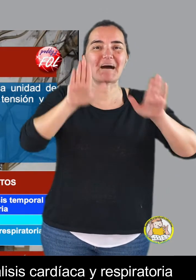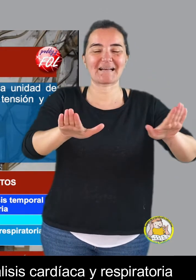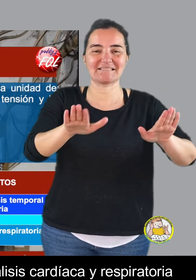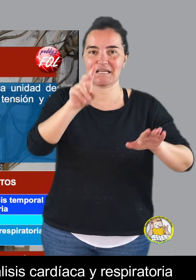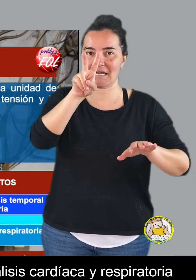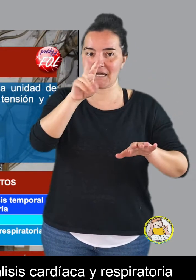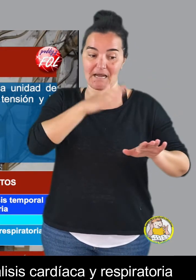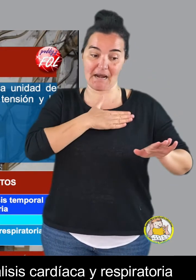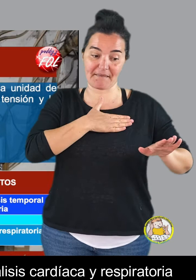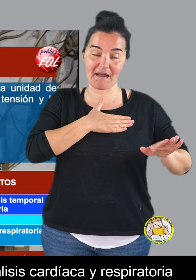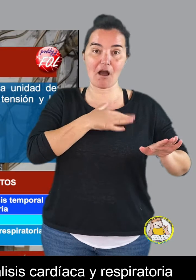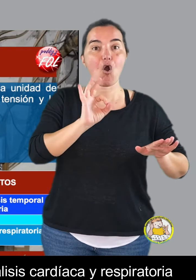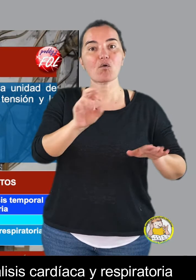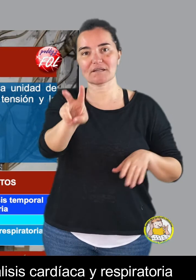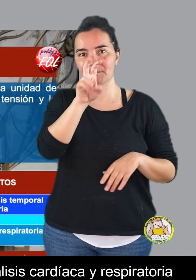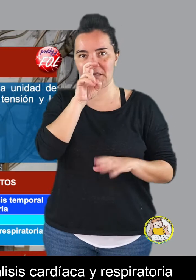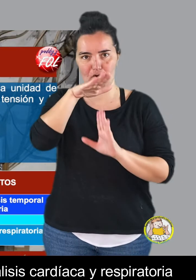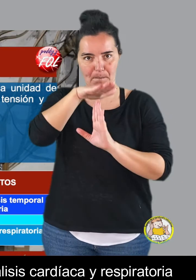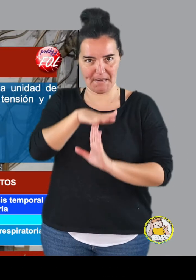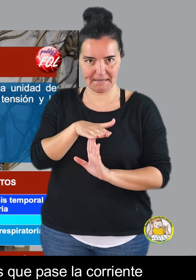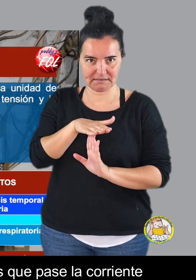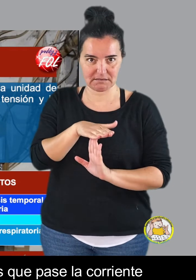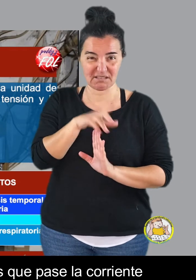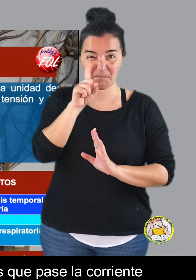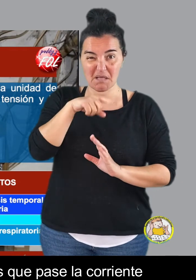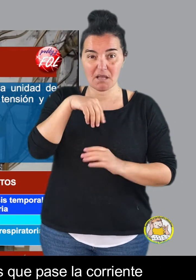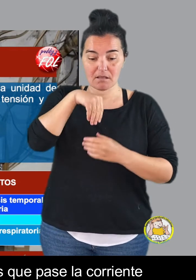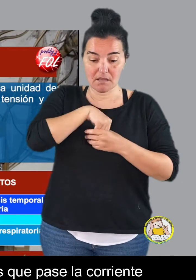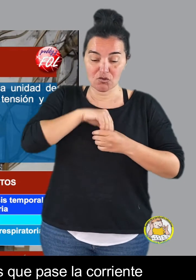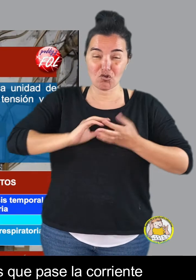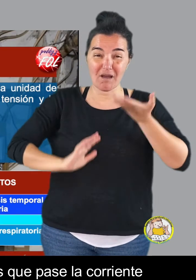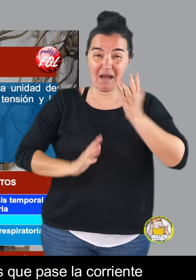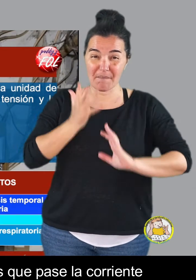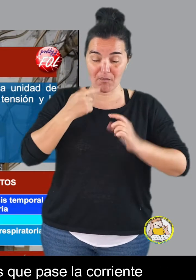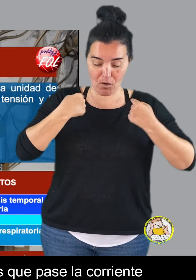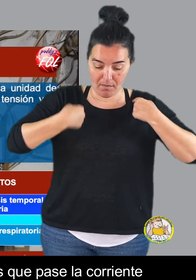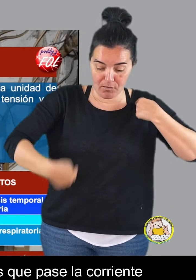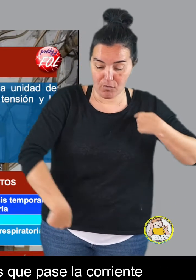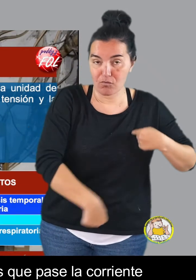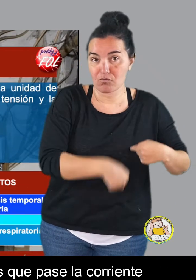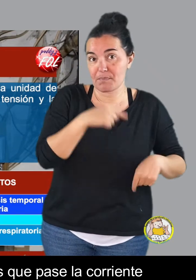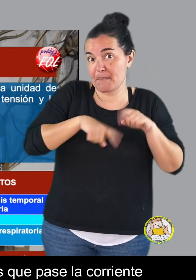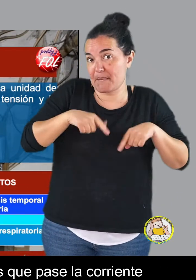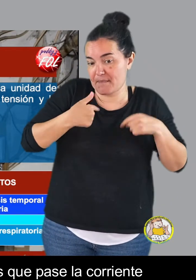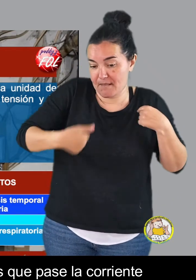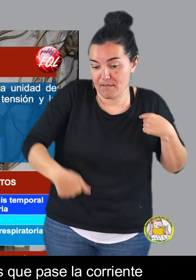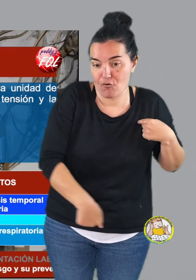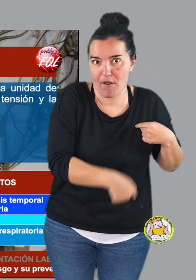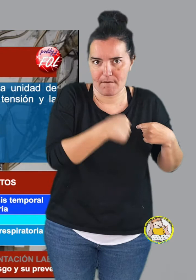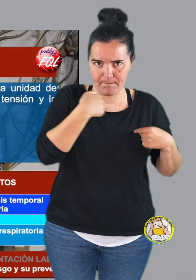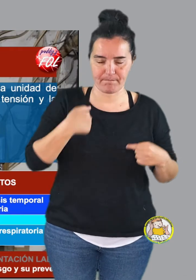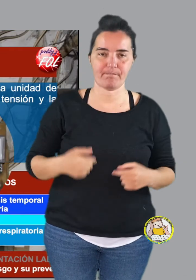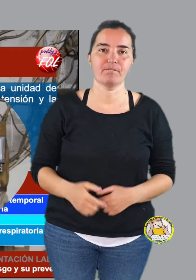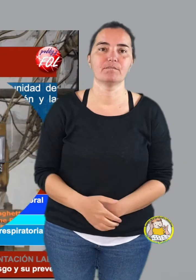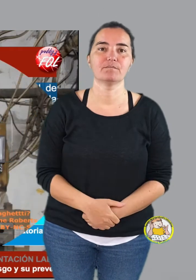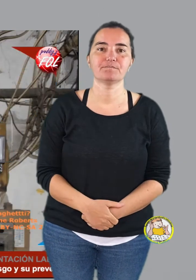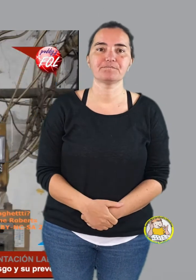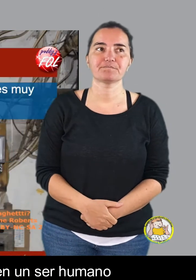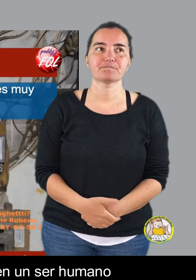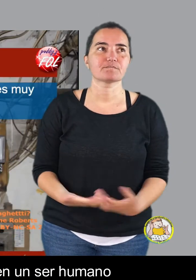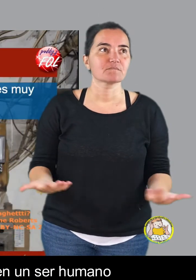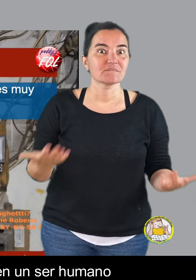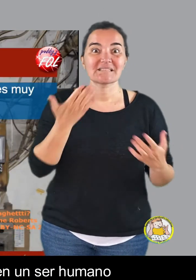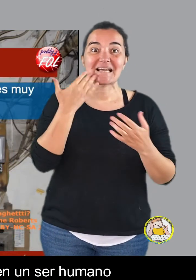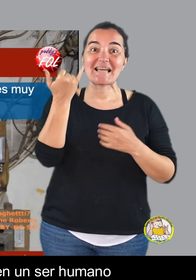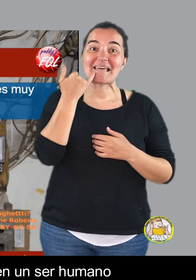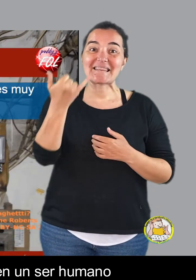producir parálisis cardíaca y respiratoria y quemaduras graves por las zonas por las que pase la corriente.